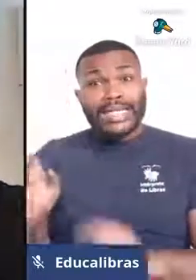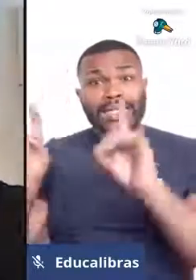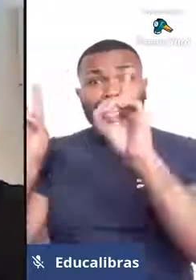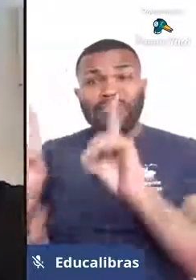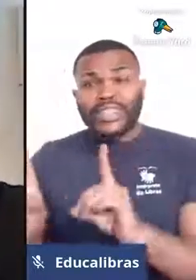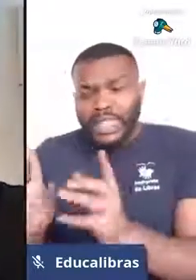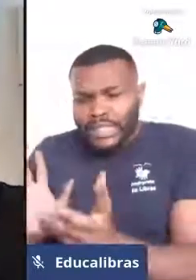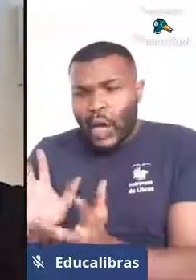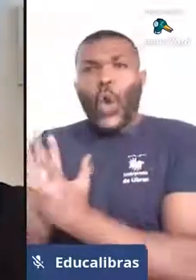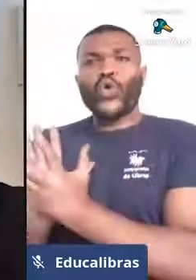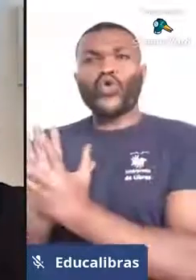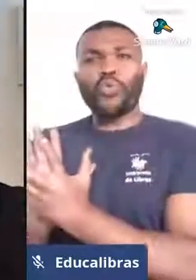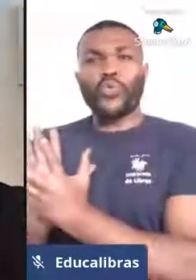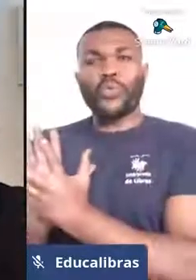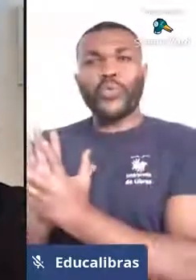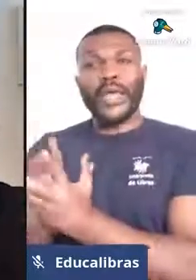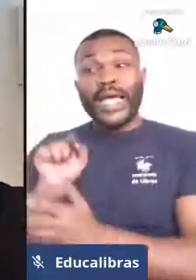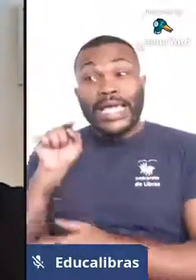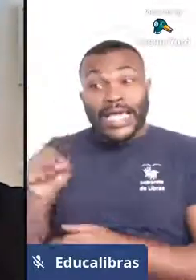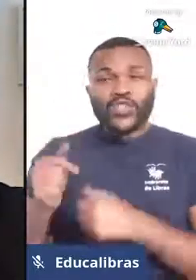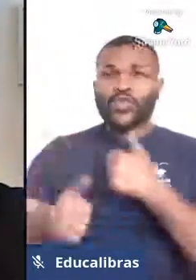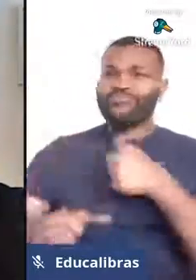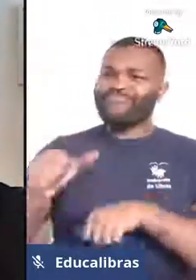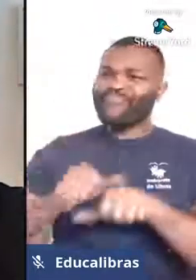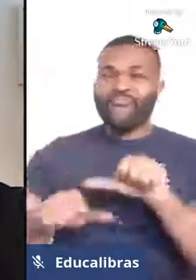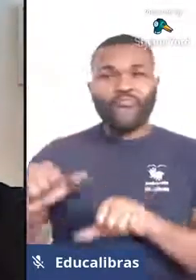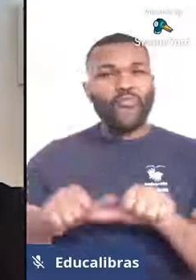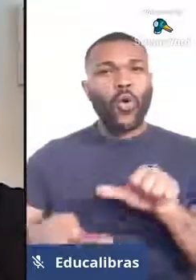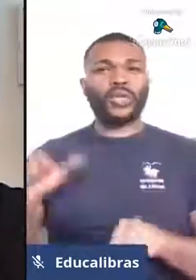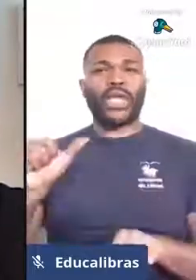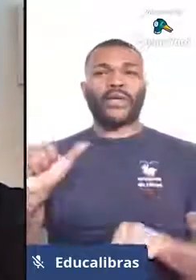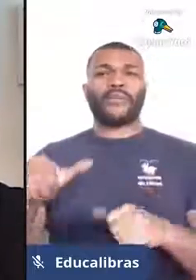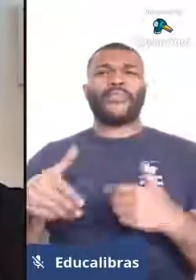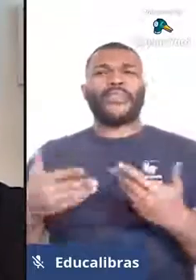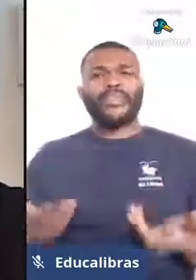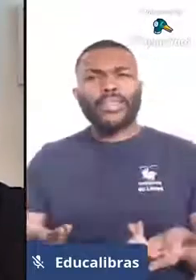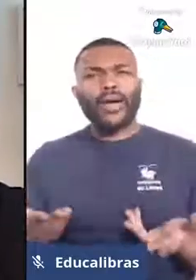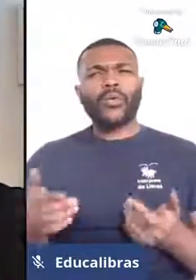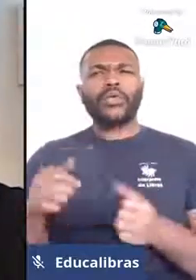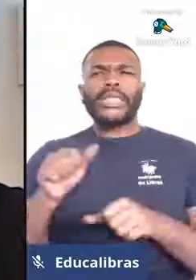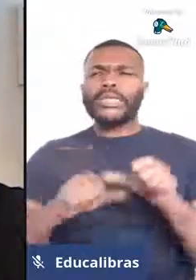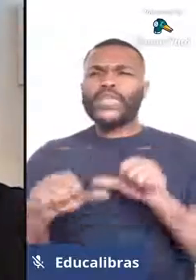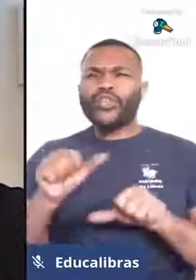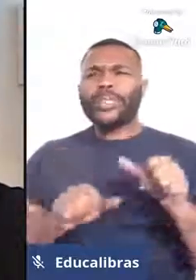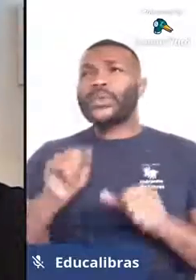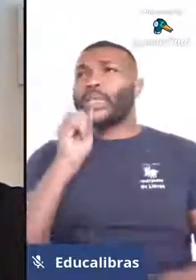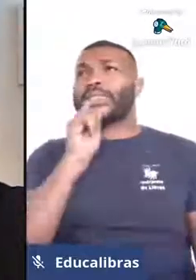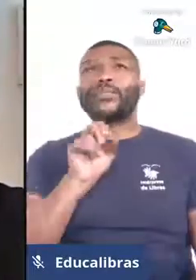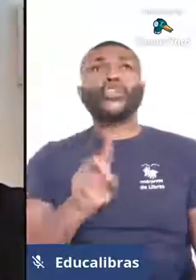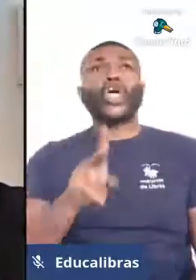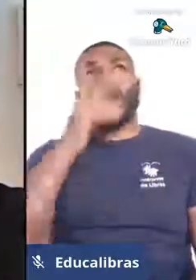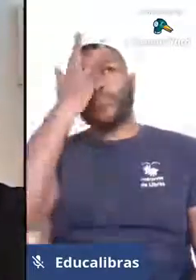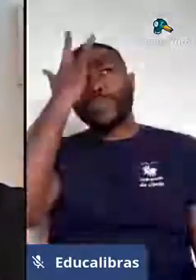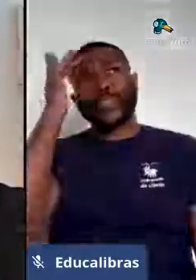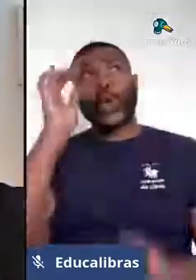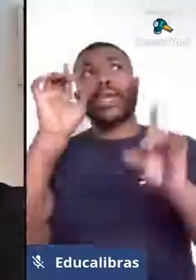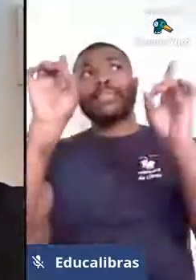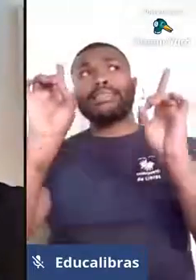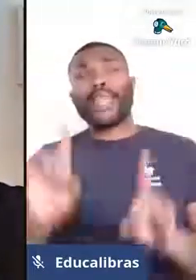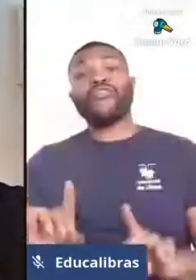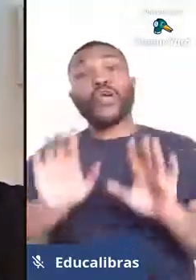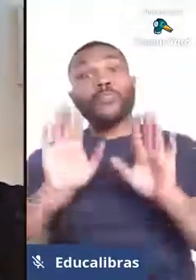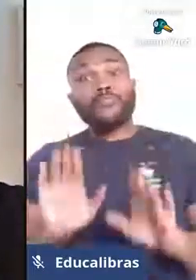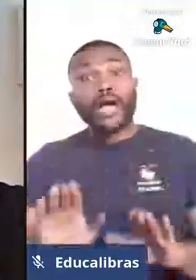que realmente transforma todo mundo. Acho que é muito potente isso que você falou. Então, não é uma transformação só para a pessoa com deficiência, mas é para todos. A